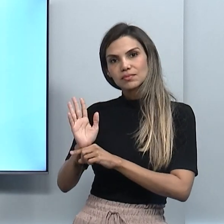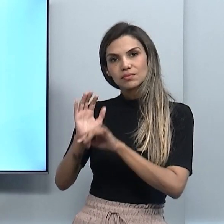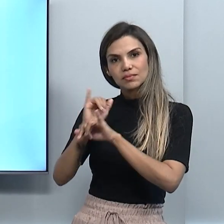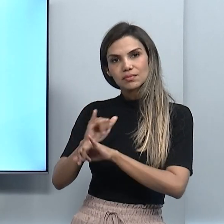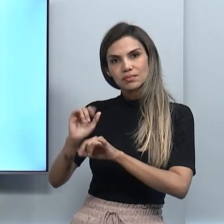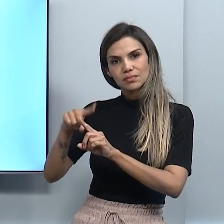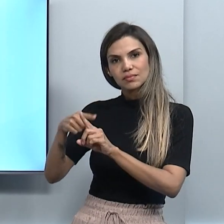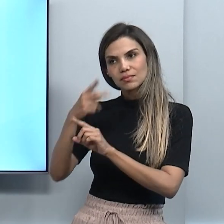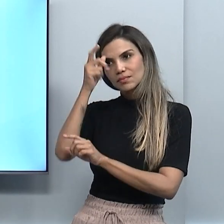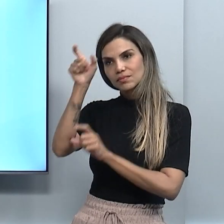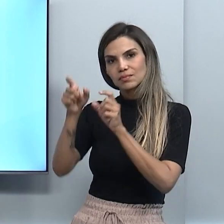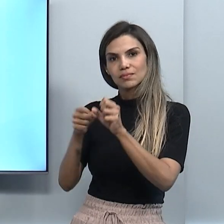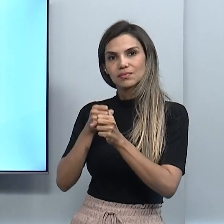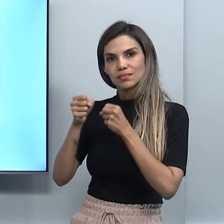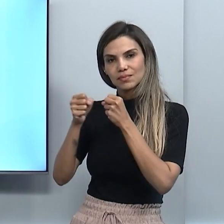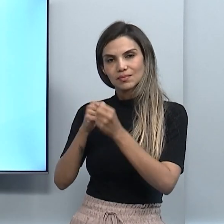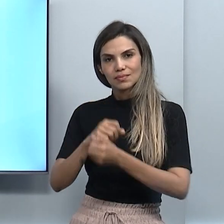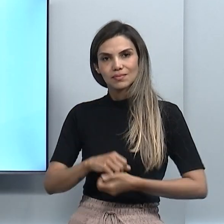e entrevistados.